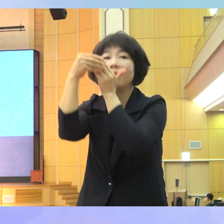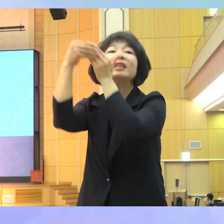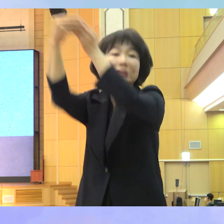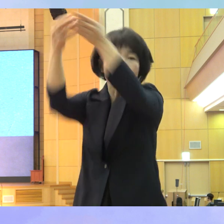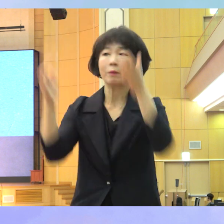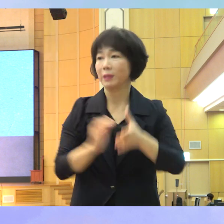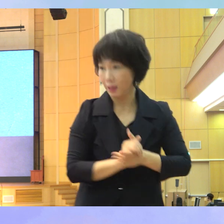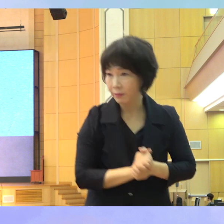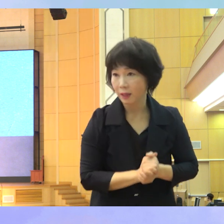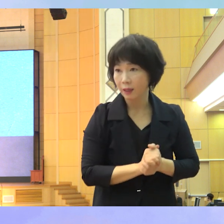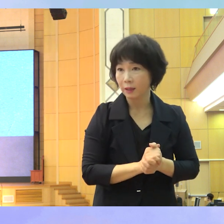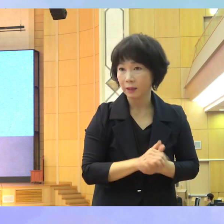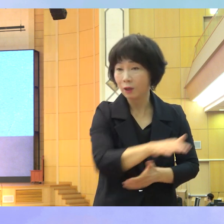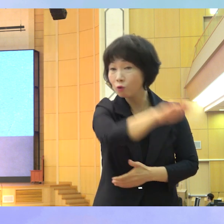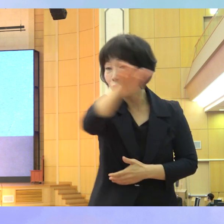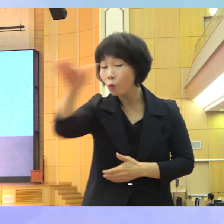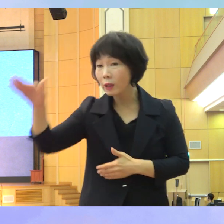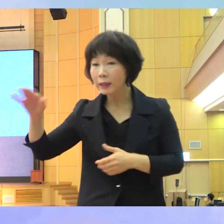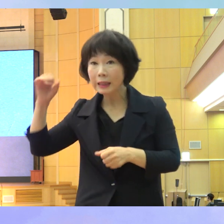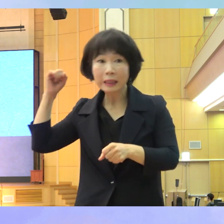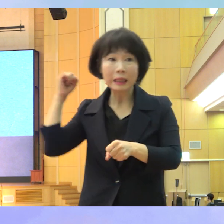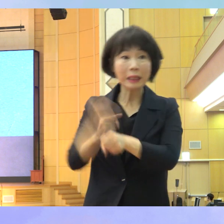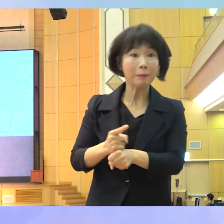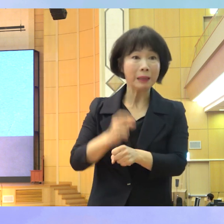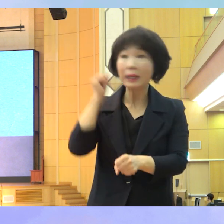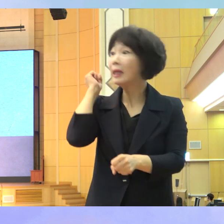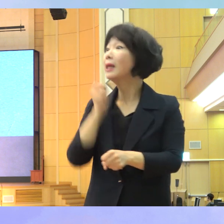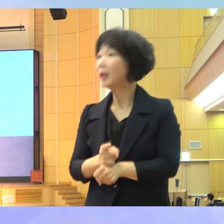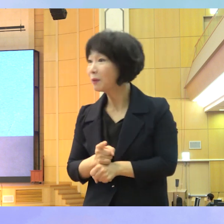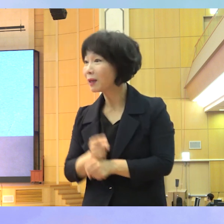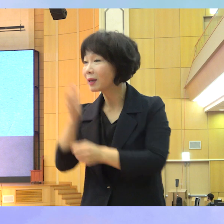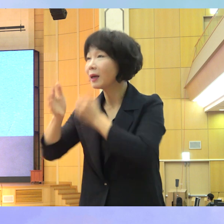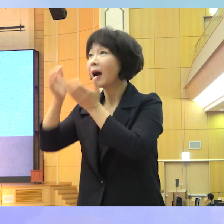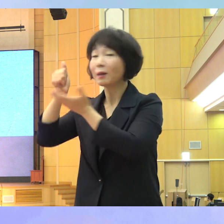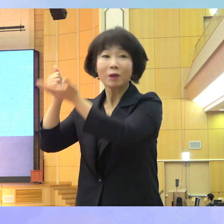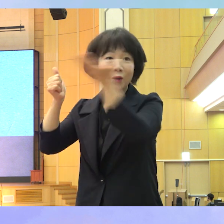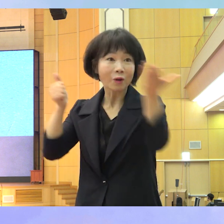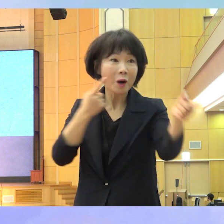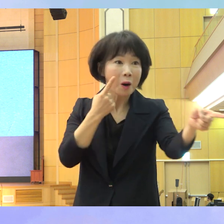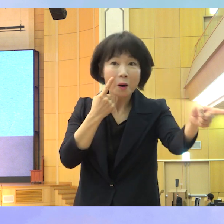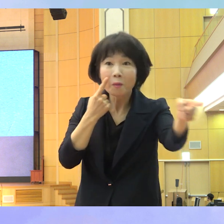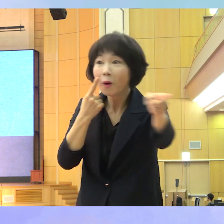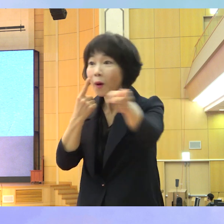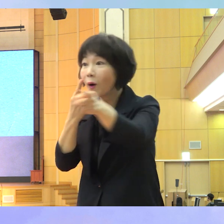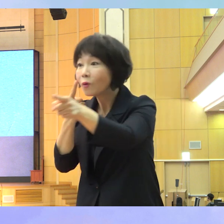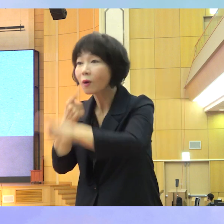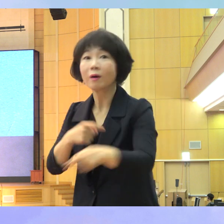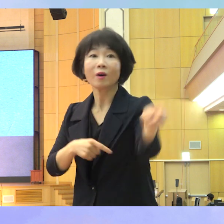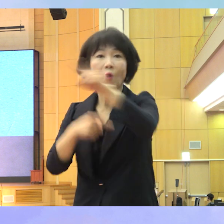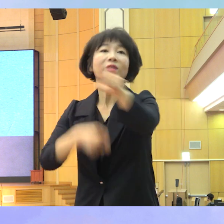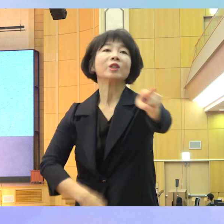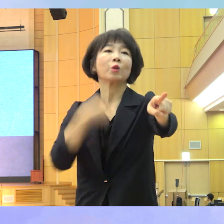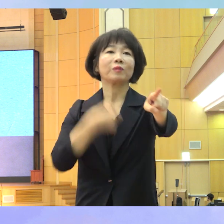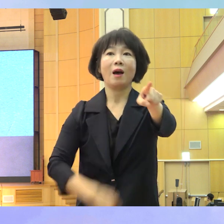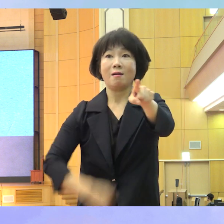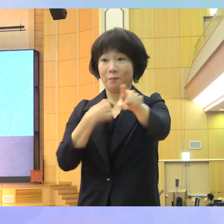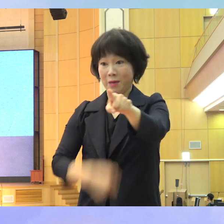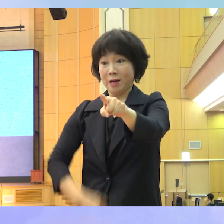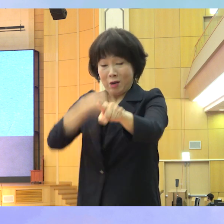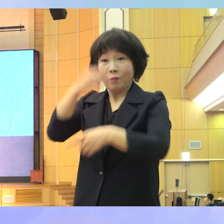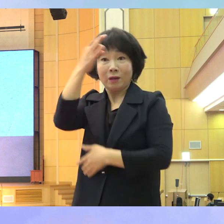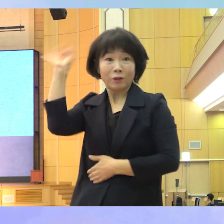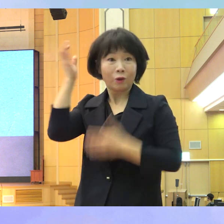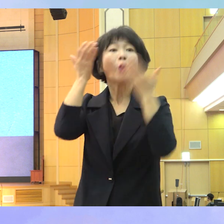앉은 여러분들은요, 이미 하나님께서 칭의, 여러분들 의롭다 칭해 주셨어요. 할렐루야.